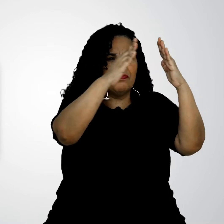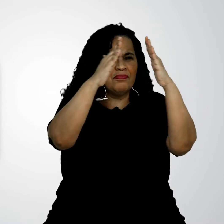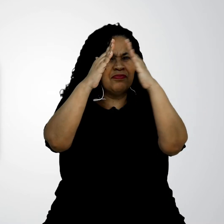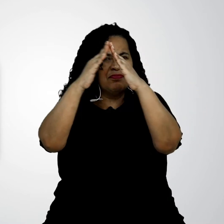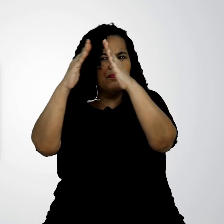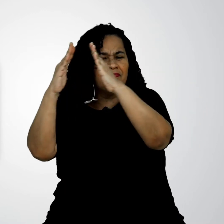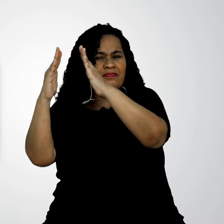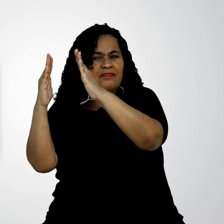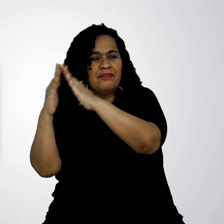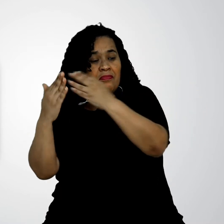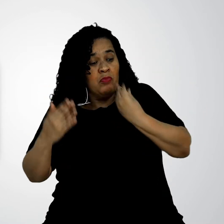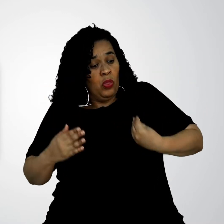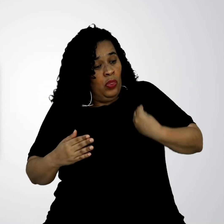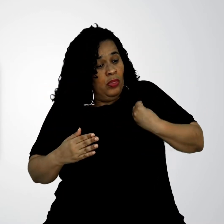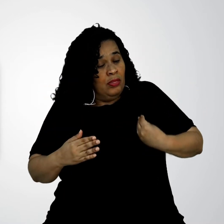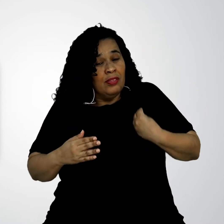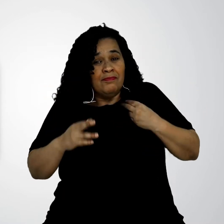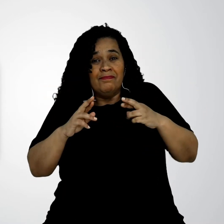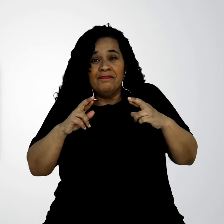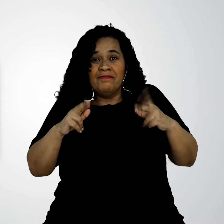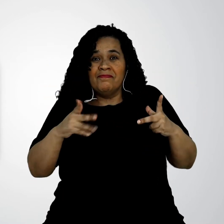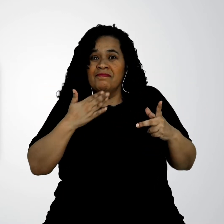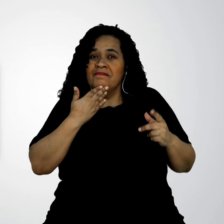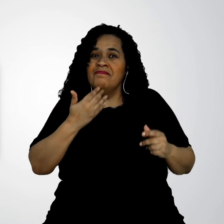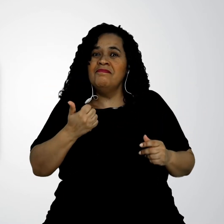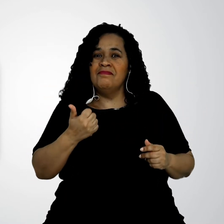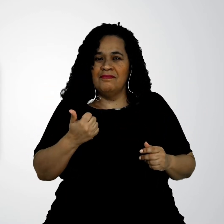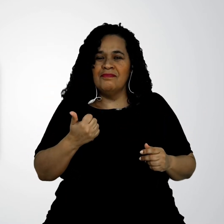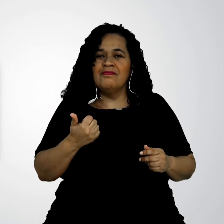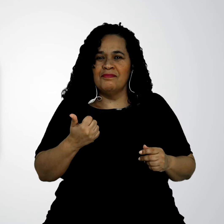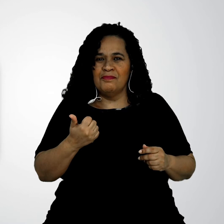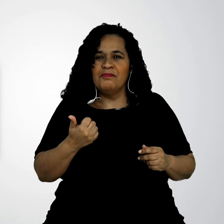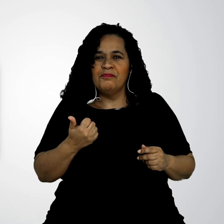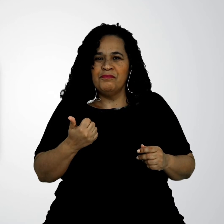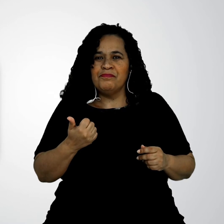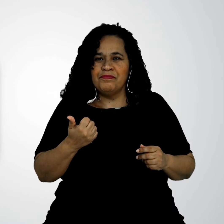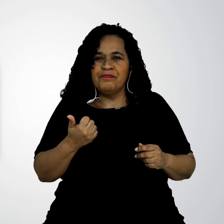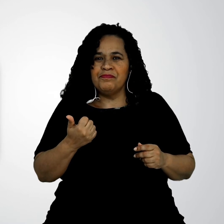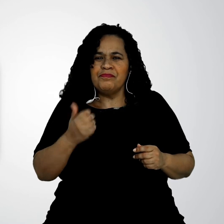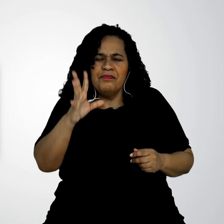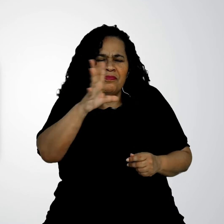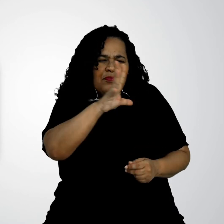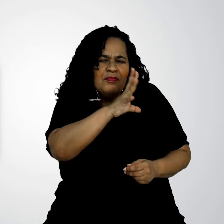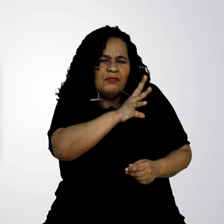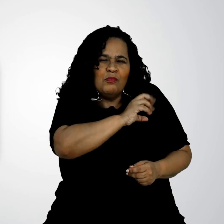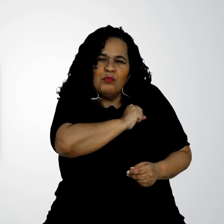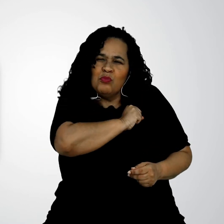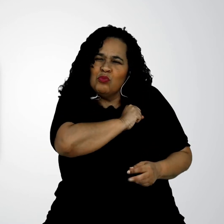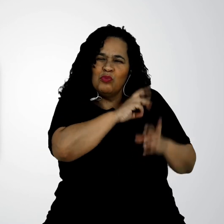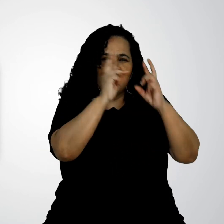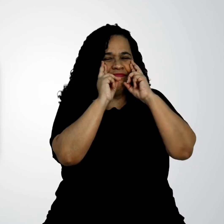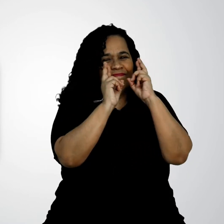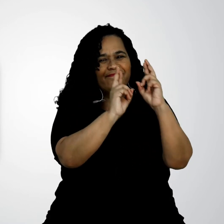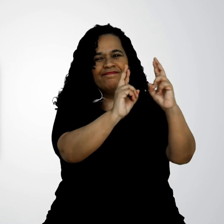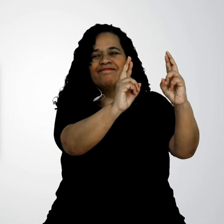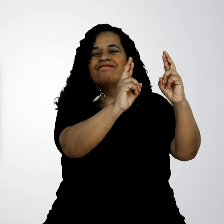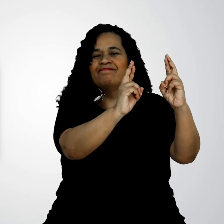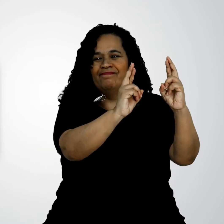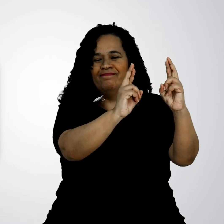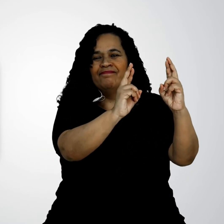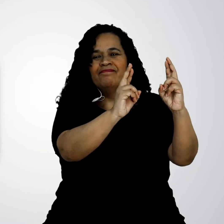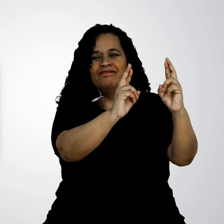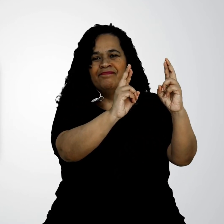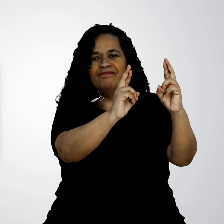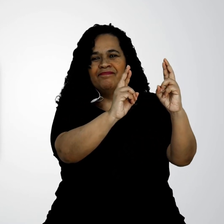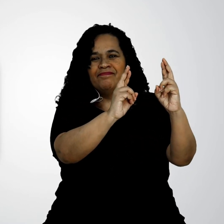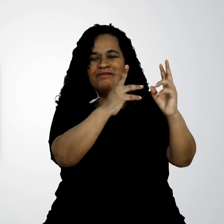melhor. Ele não trata ela como uma propriedade, ele trata ela com amor, ele trata ela com respeito, né? Parece